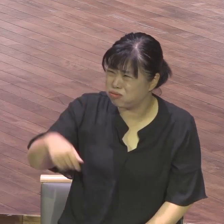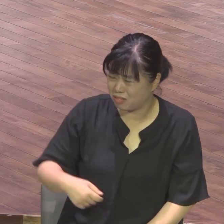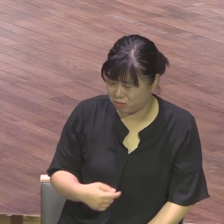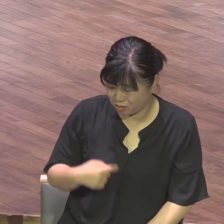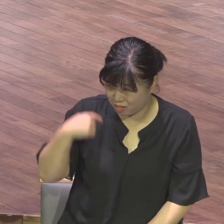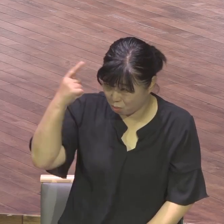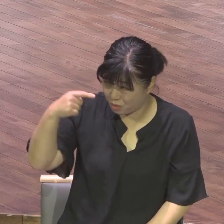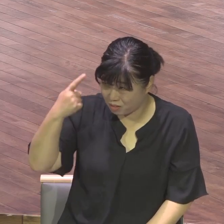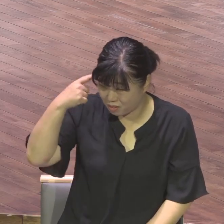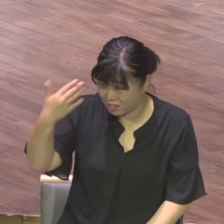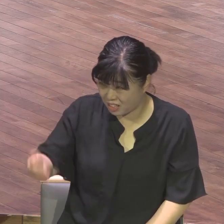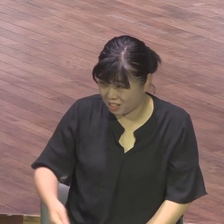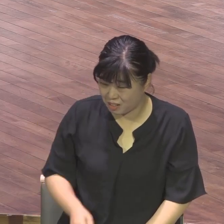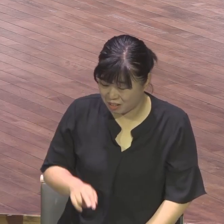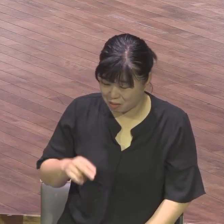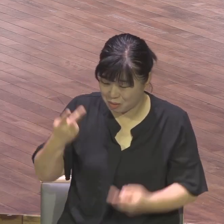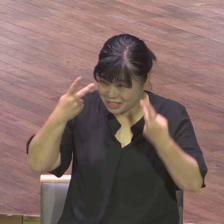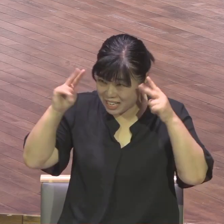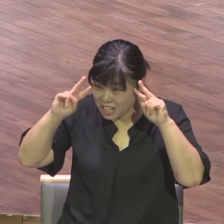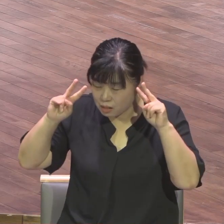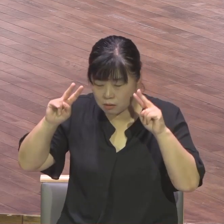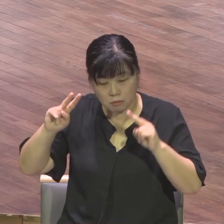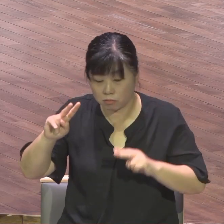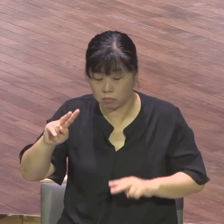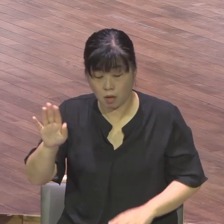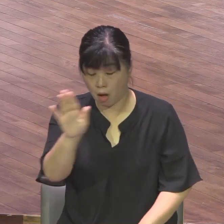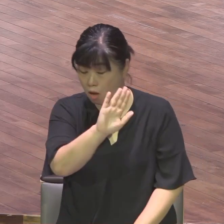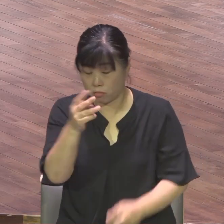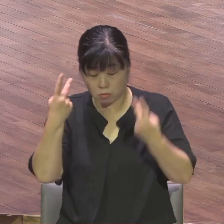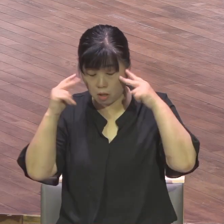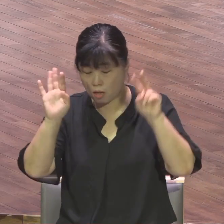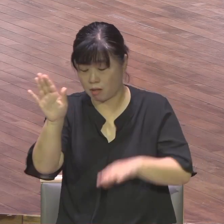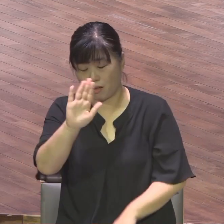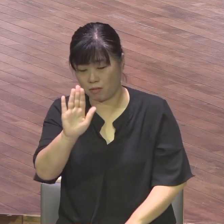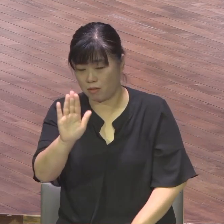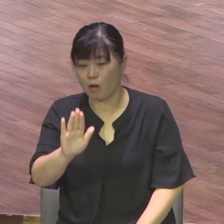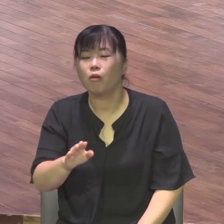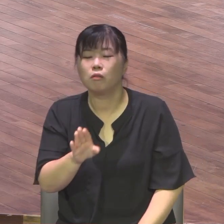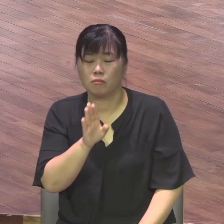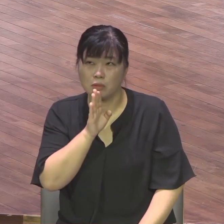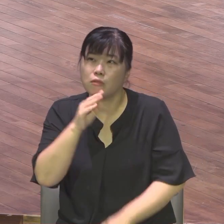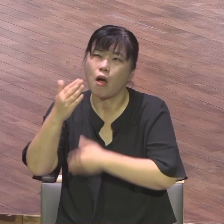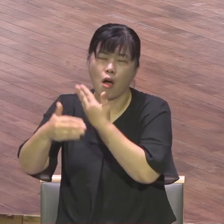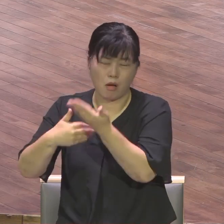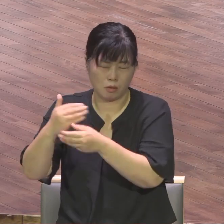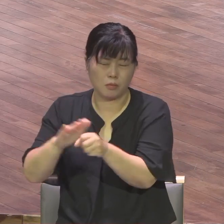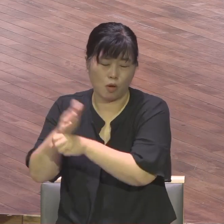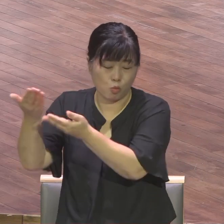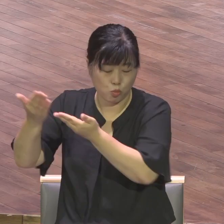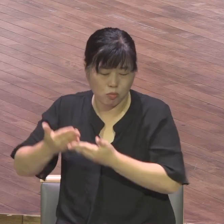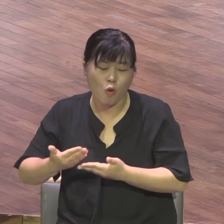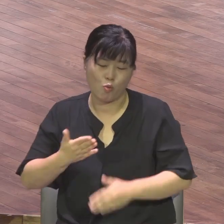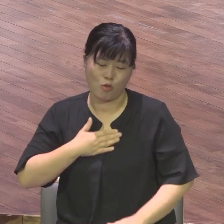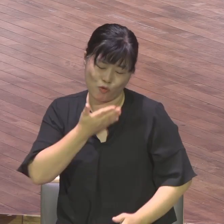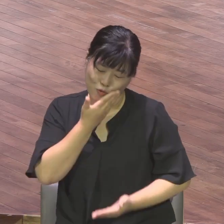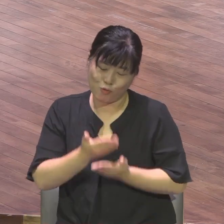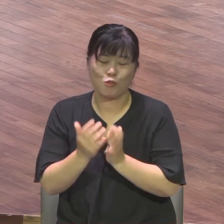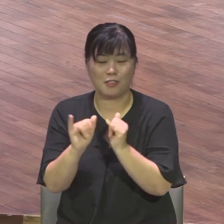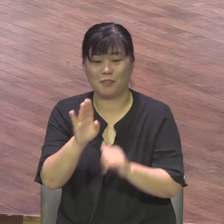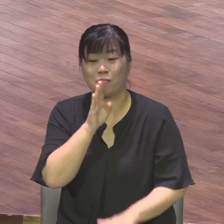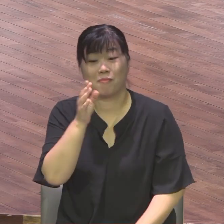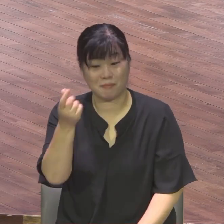그래서 모든 사람을 살리는 자리로 나가시기를 경로 축복합니다. 두 번째로 함께 시각입니다. 24절을